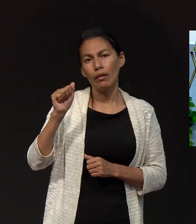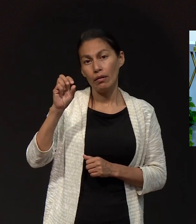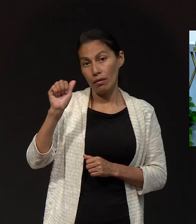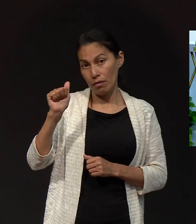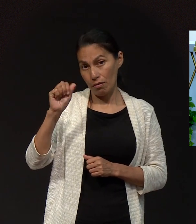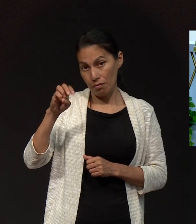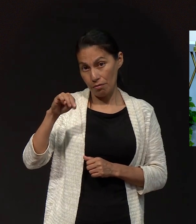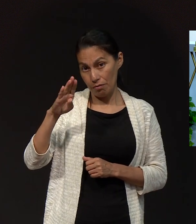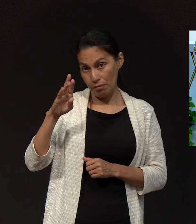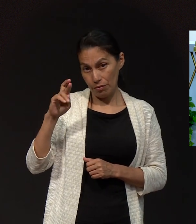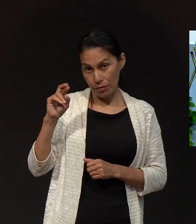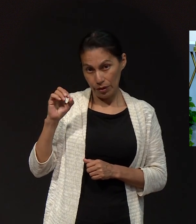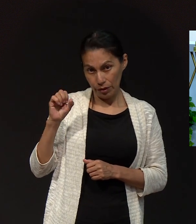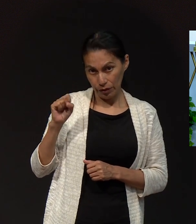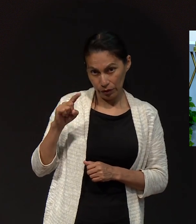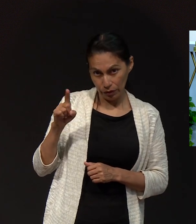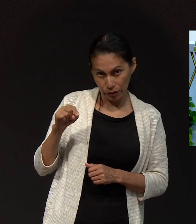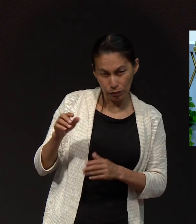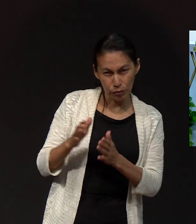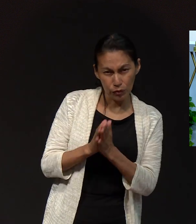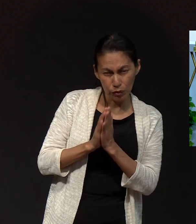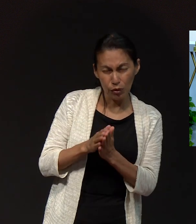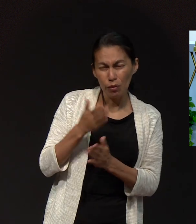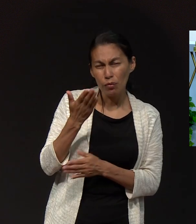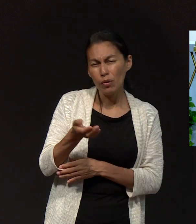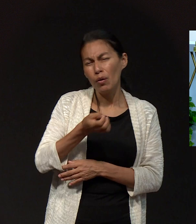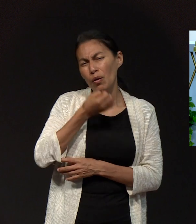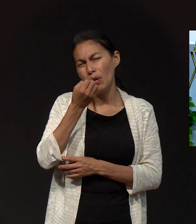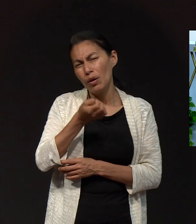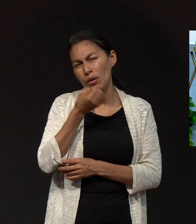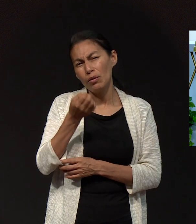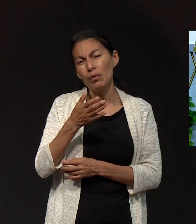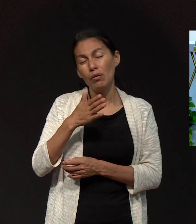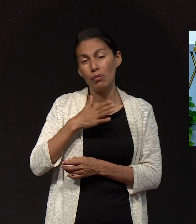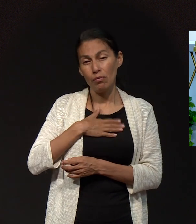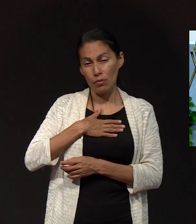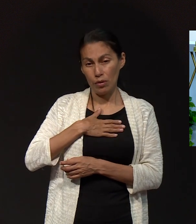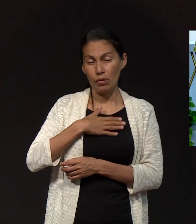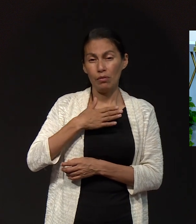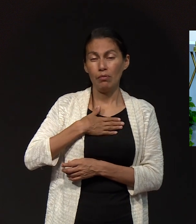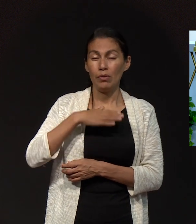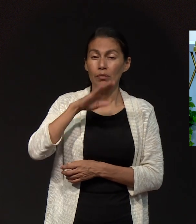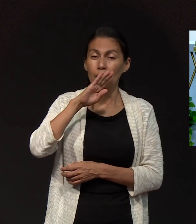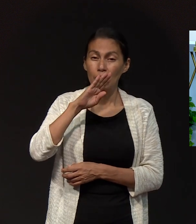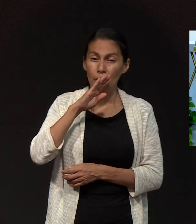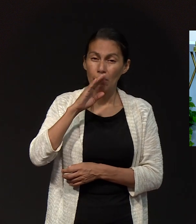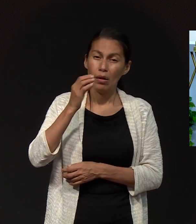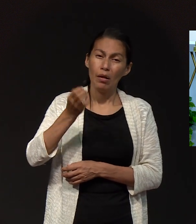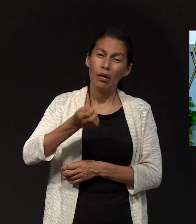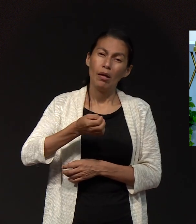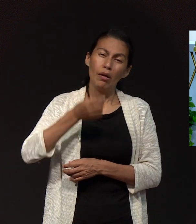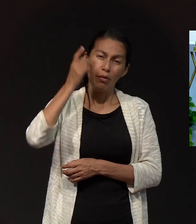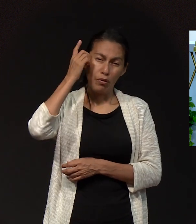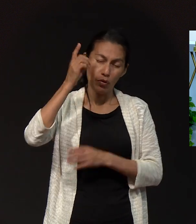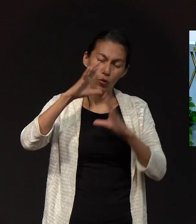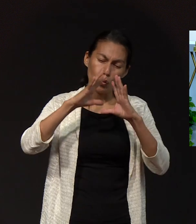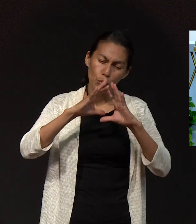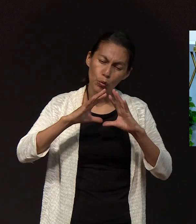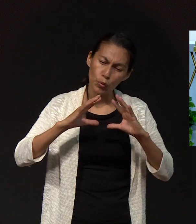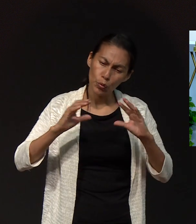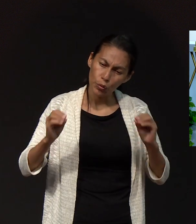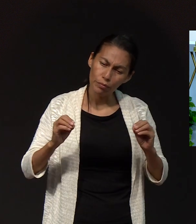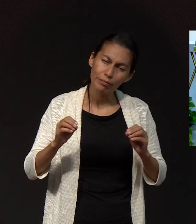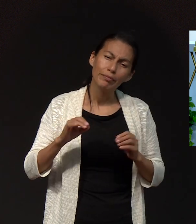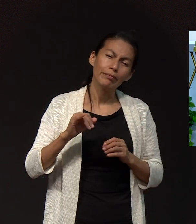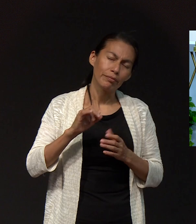Y los cuide Por siempre Pido oración Para que Dios Me termine de sanar A mí Y a mi mamá Hemos estado orando Hemos Por